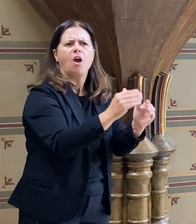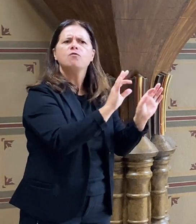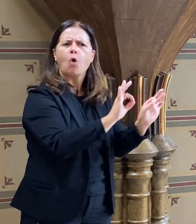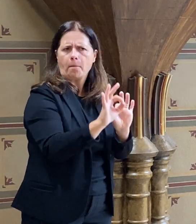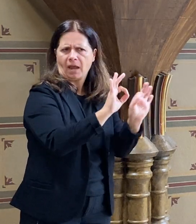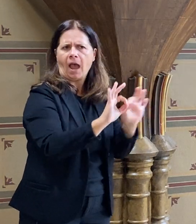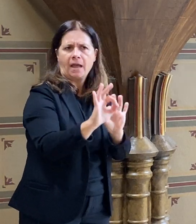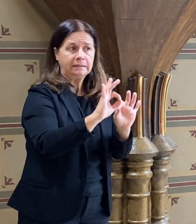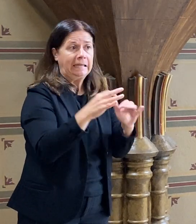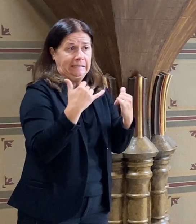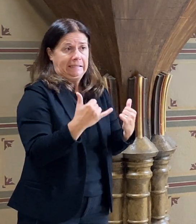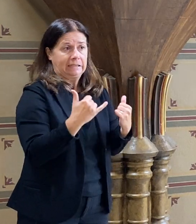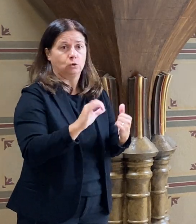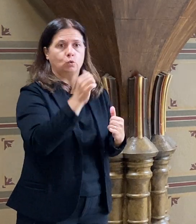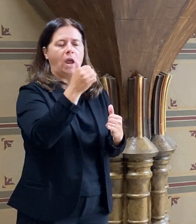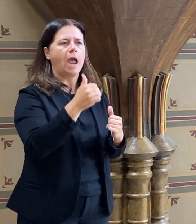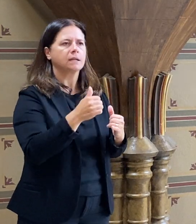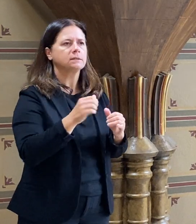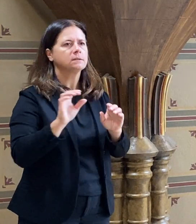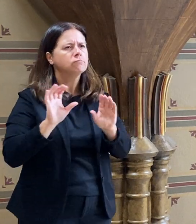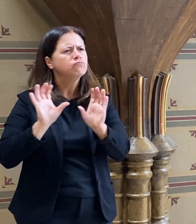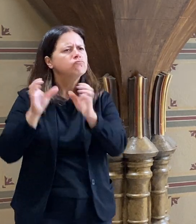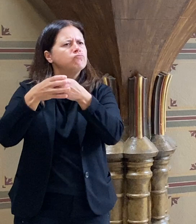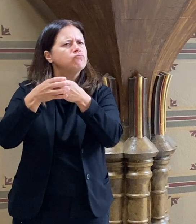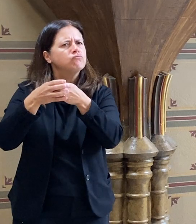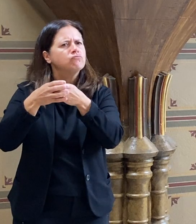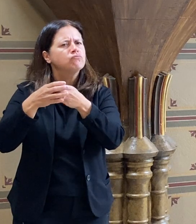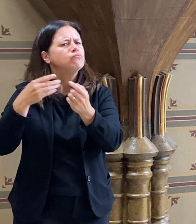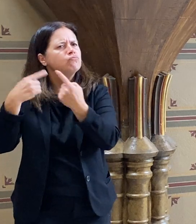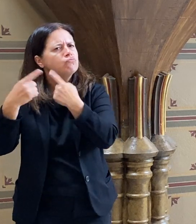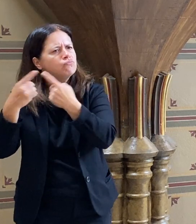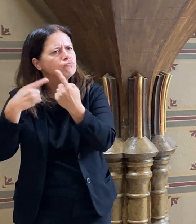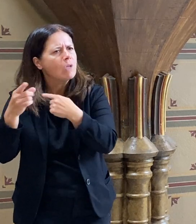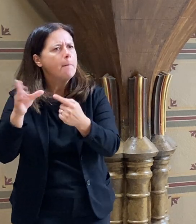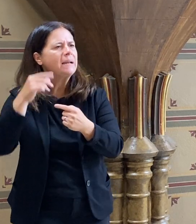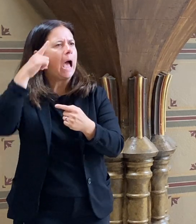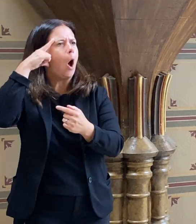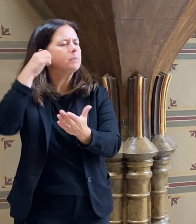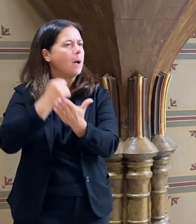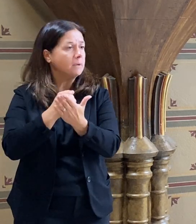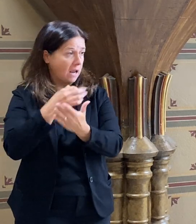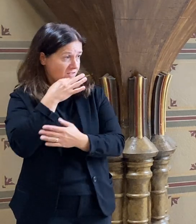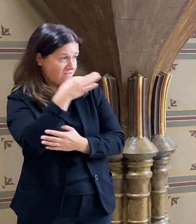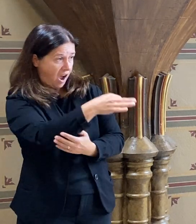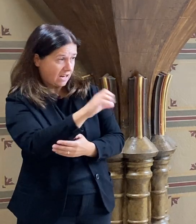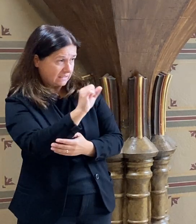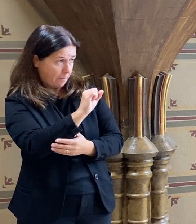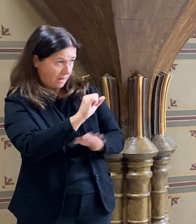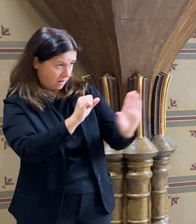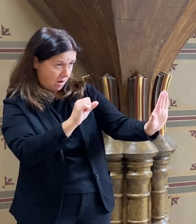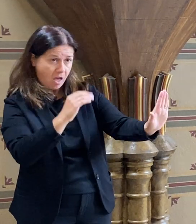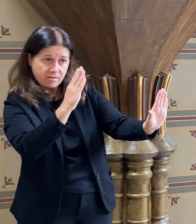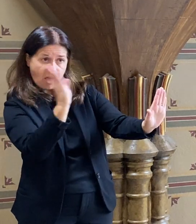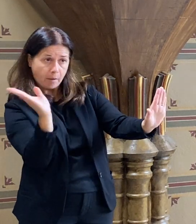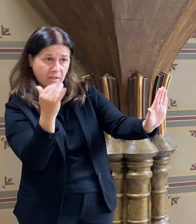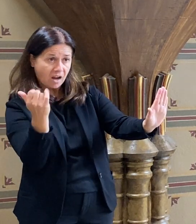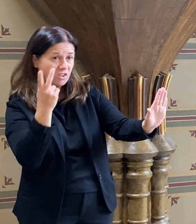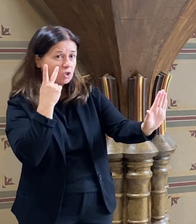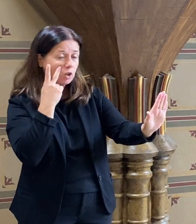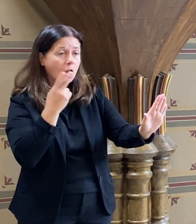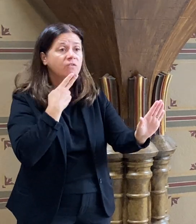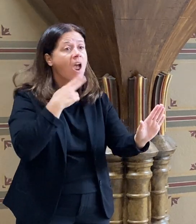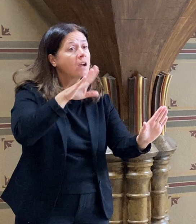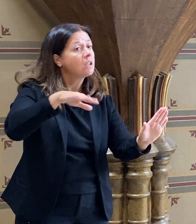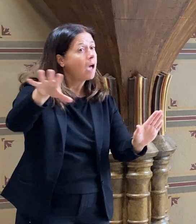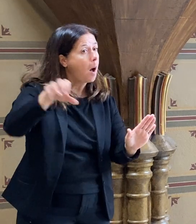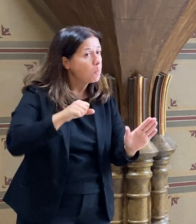vorbereiten. Jetzt mal zum Schurfix mit den Hauptamtlichen. Frage an Sabine: Wie schaut denn dein Nachmittag aus und wer holt